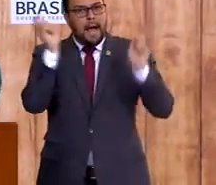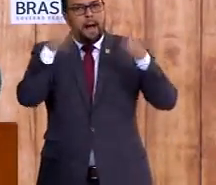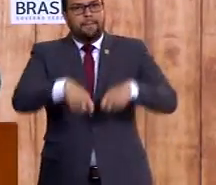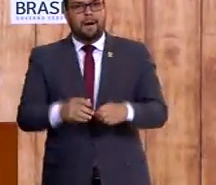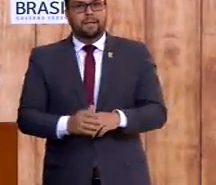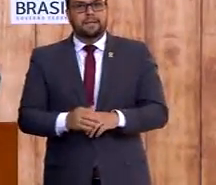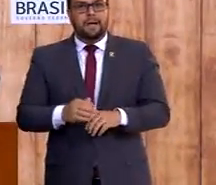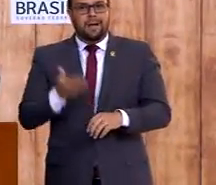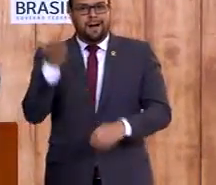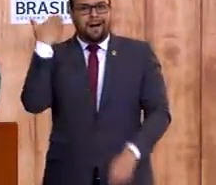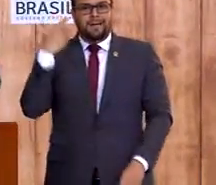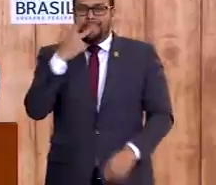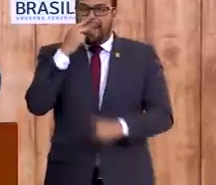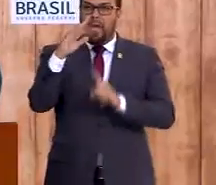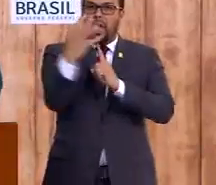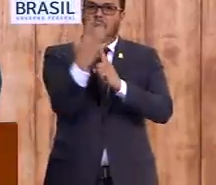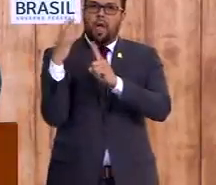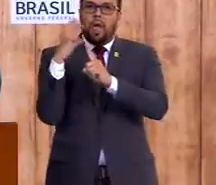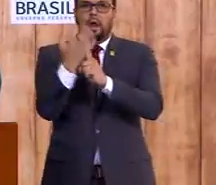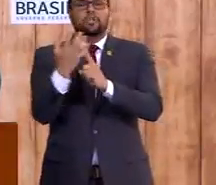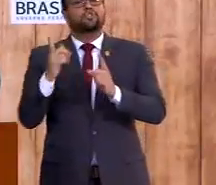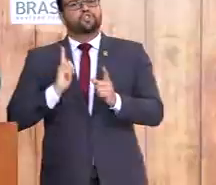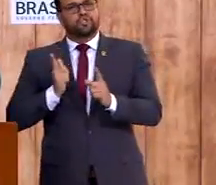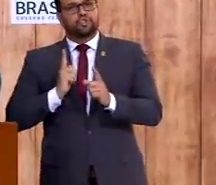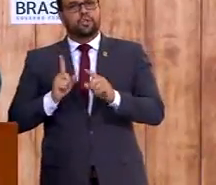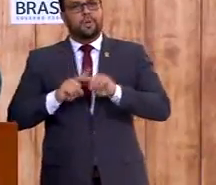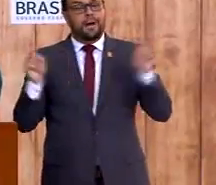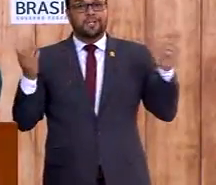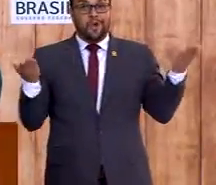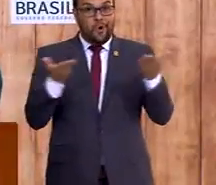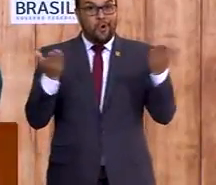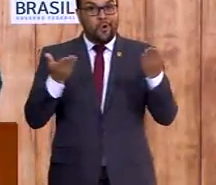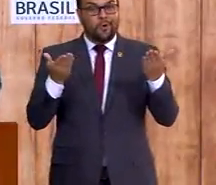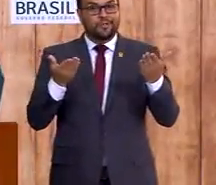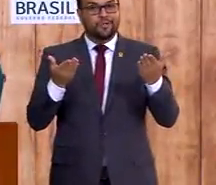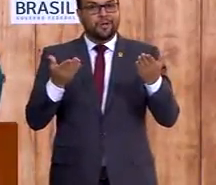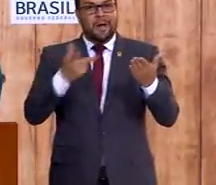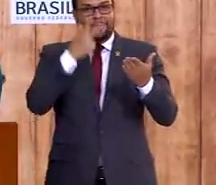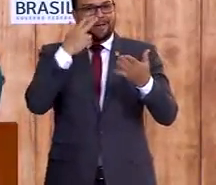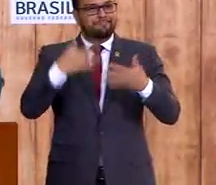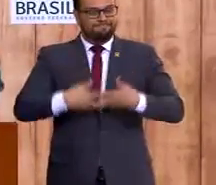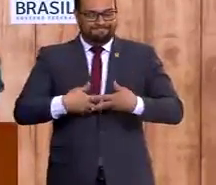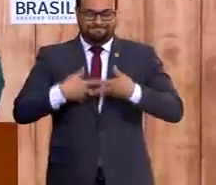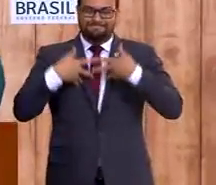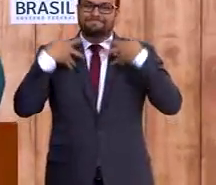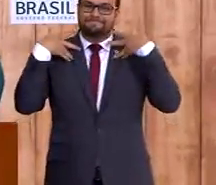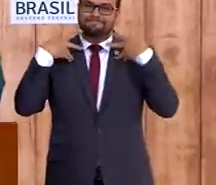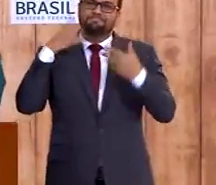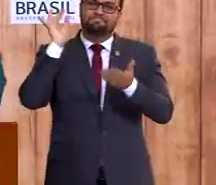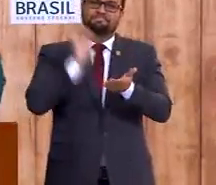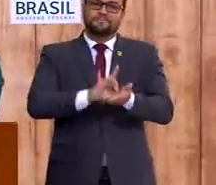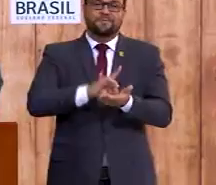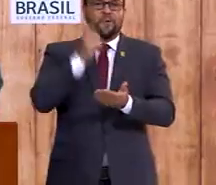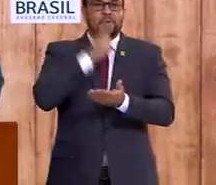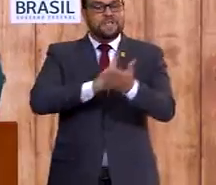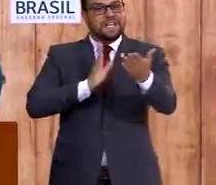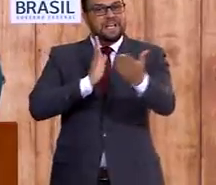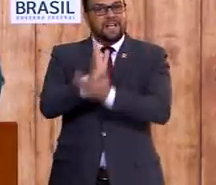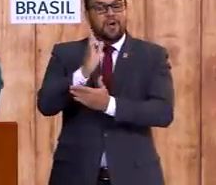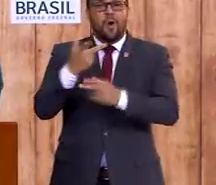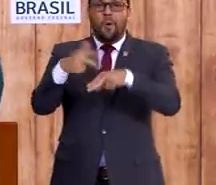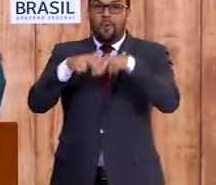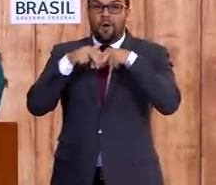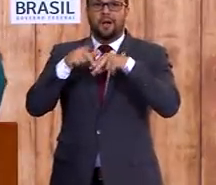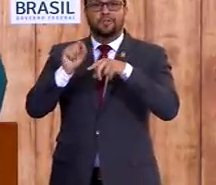sofremos muitas influências e hoje isso se tornou um privilégio e uma realidade somente Graças